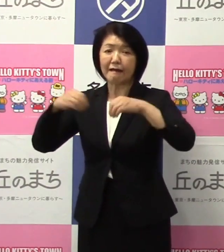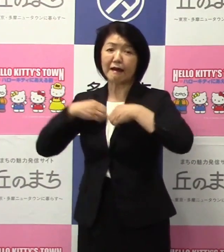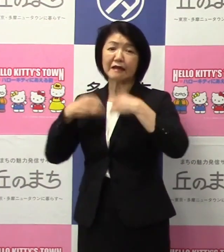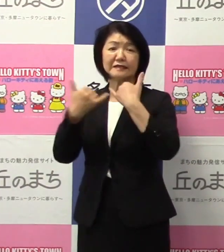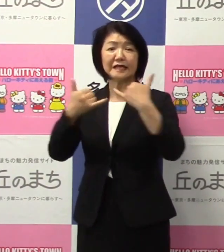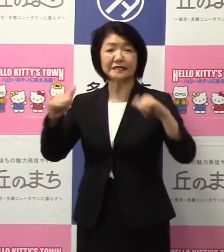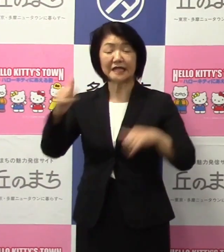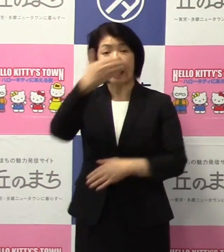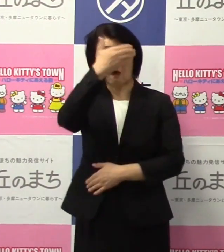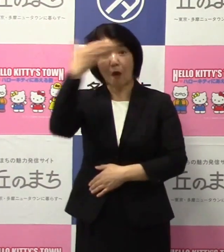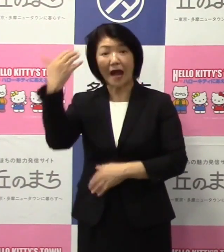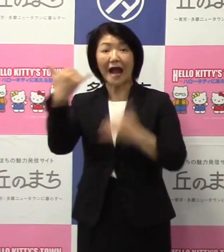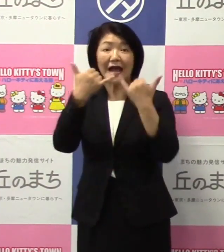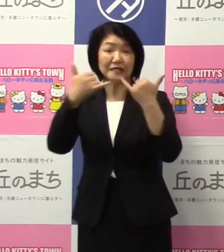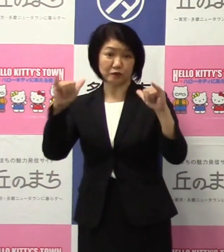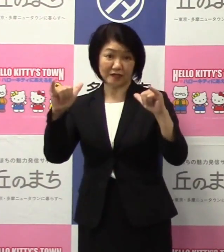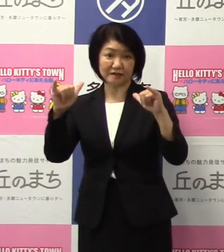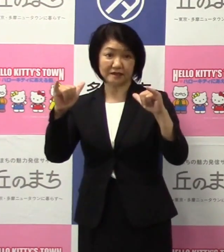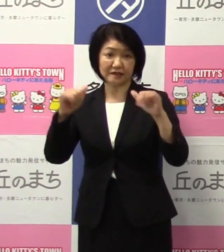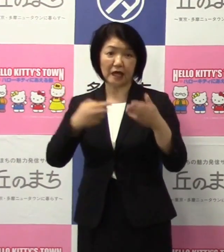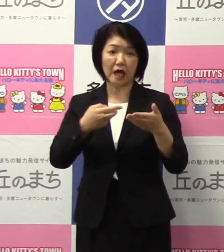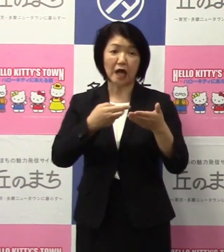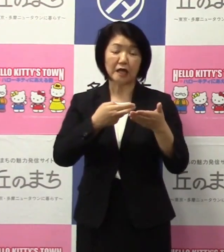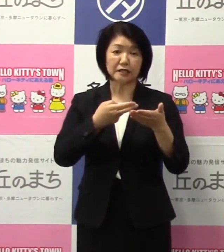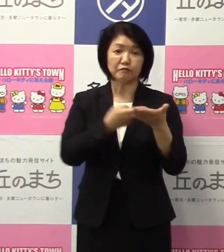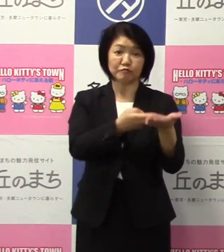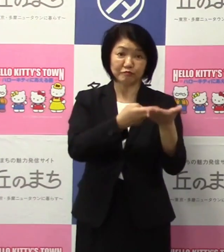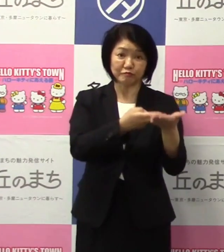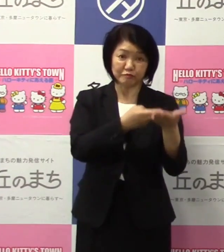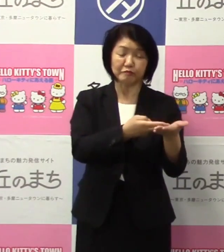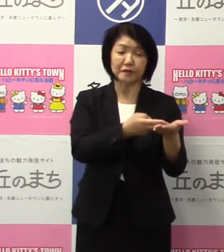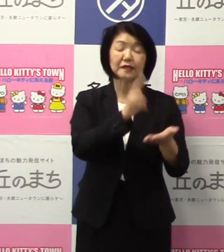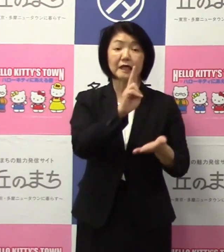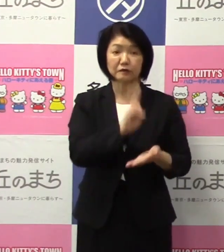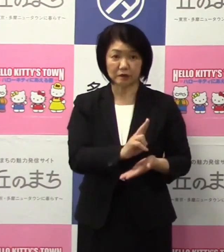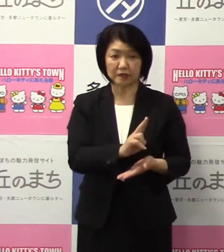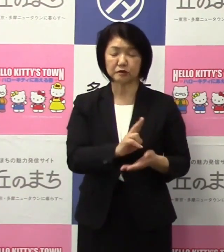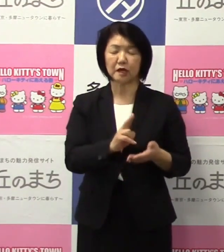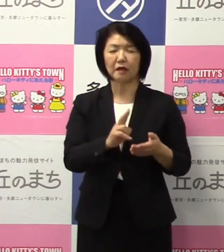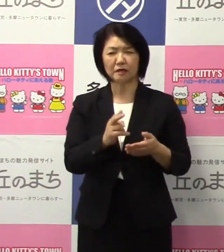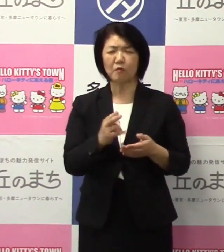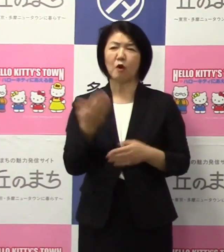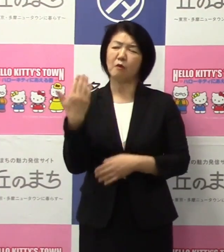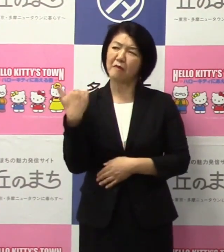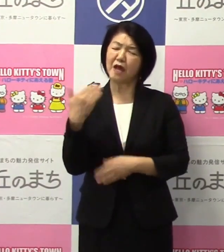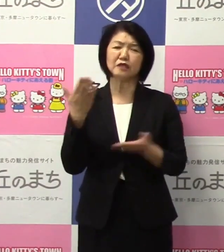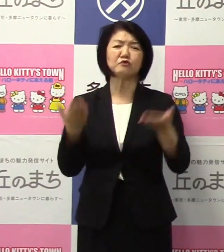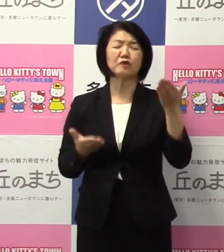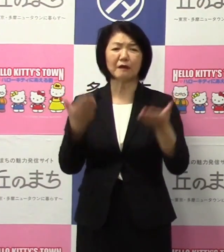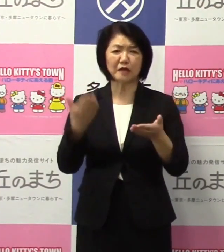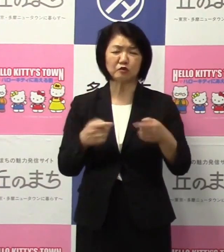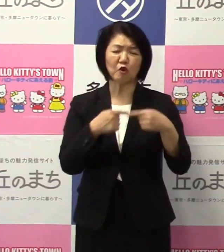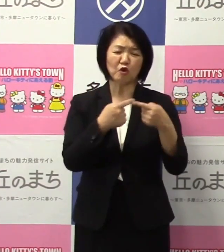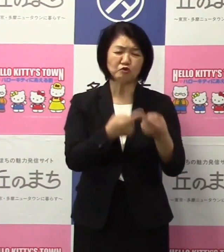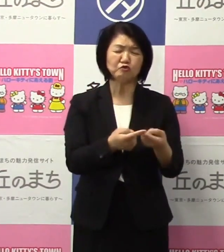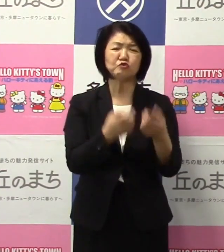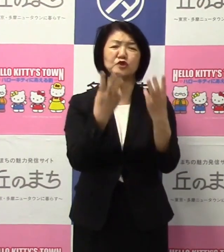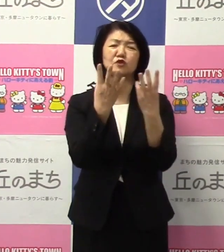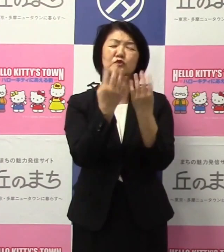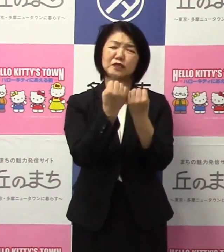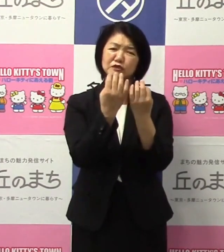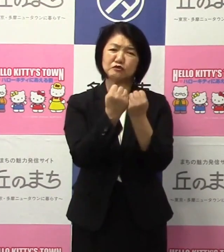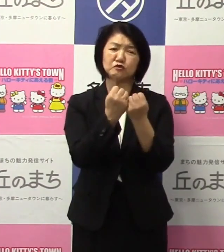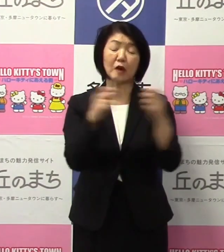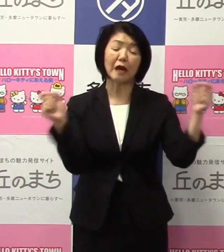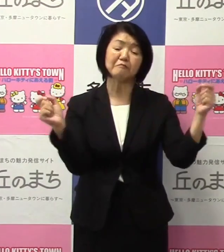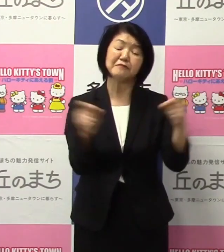った若い患者が多いとのことですが、入院日数は前回ほどではなく短期で退院